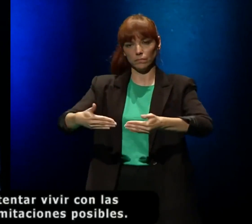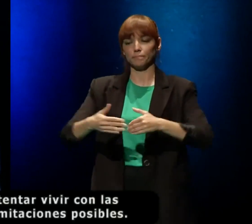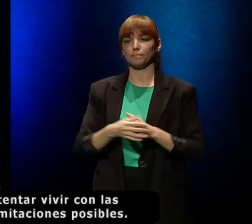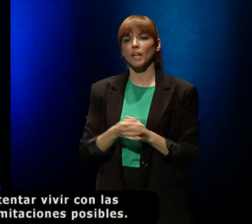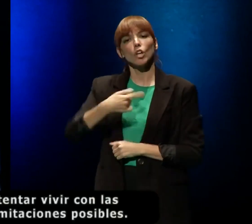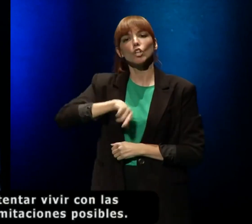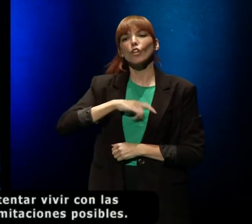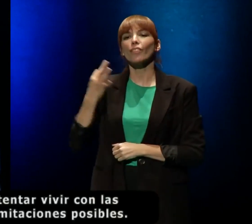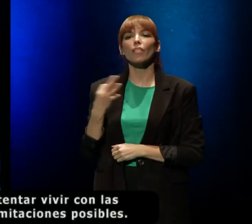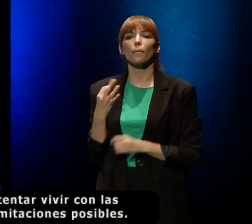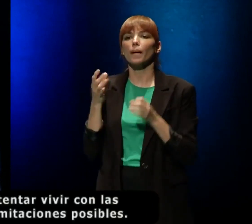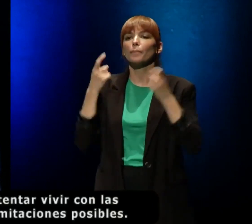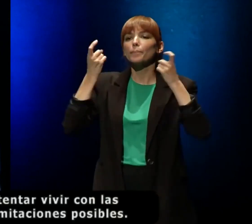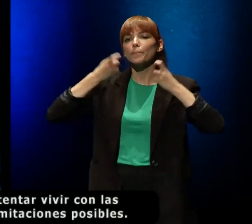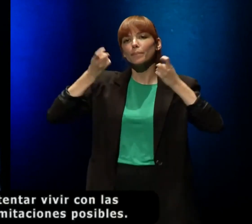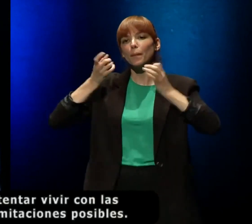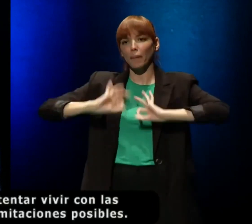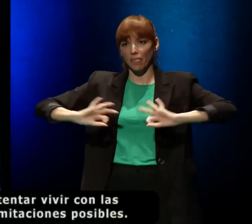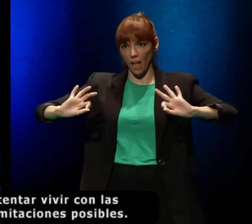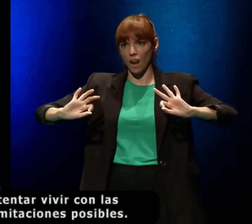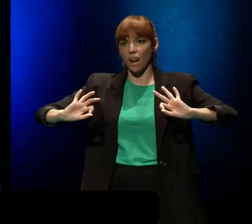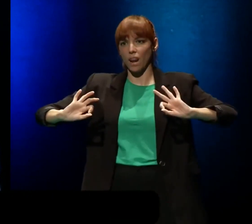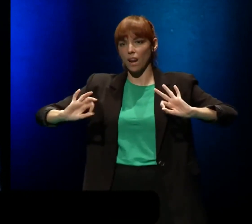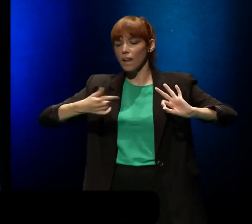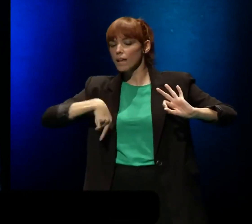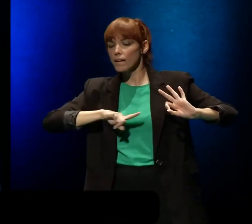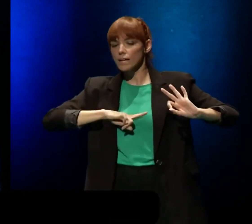Tenemos que hacer un esfuerzo especial,